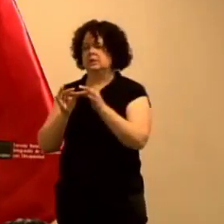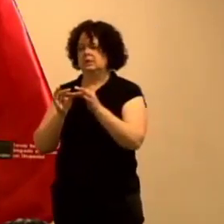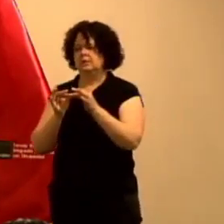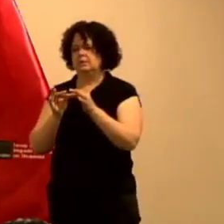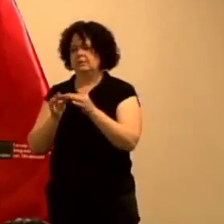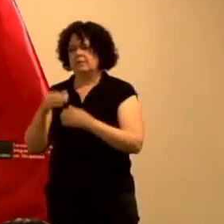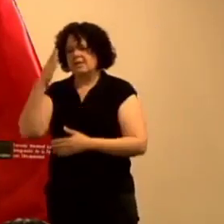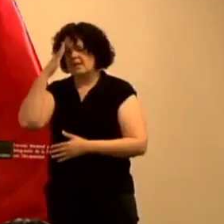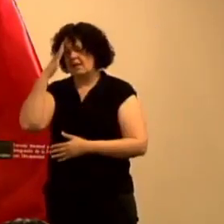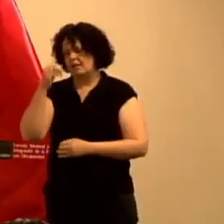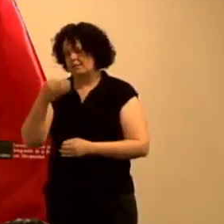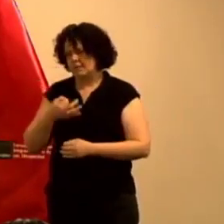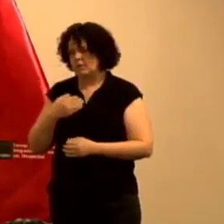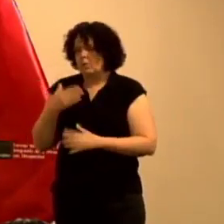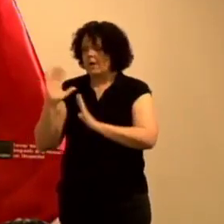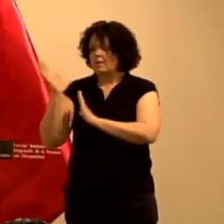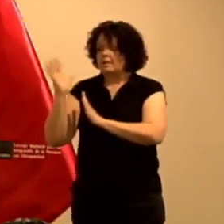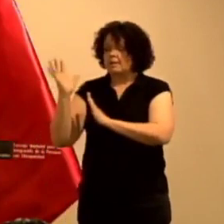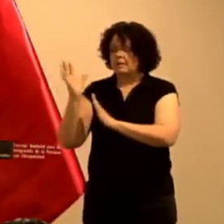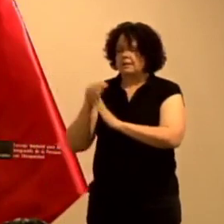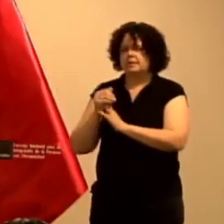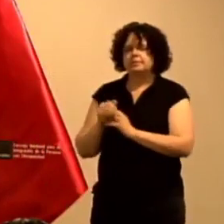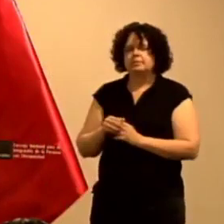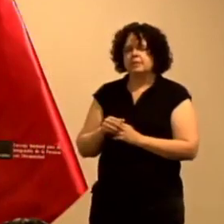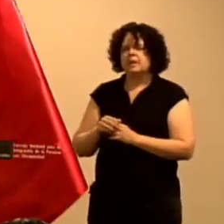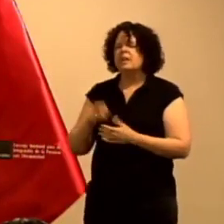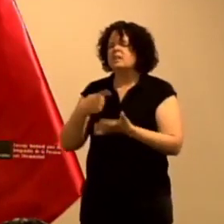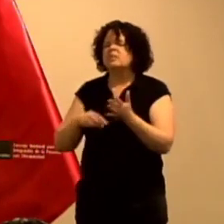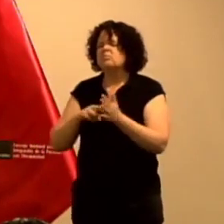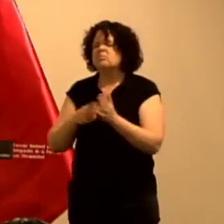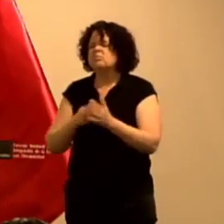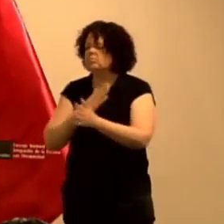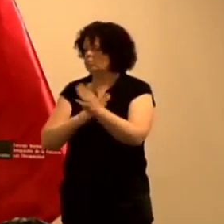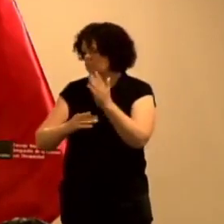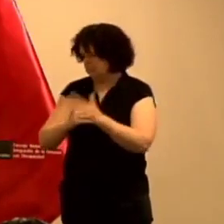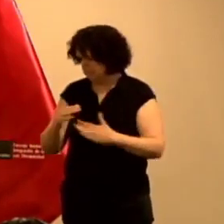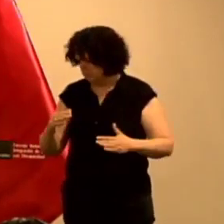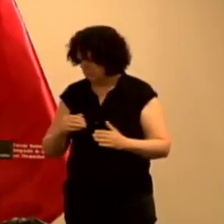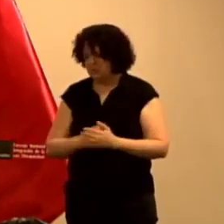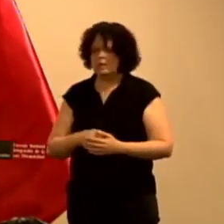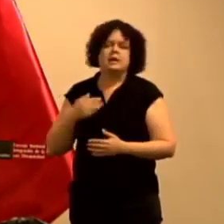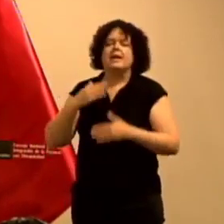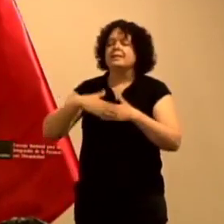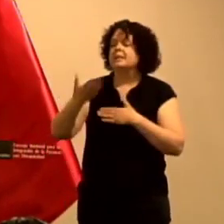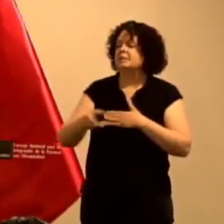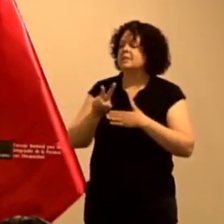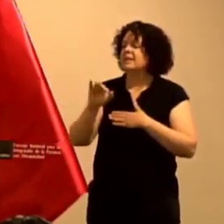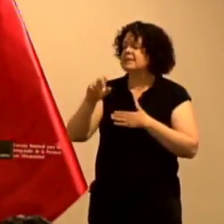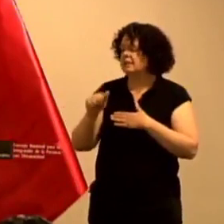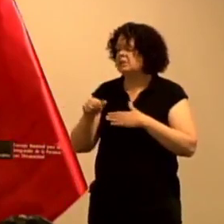Voy a exponer de manera general lo que es discapacidad. Imagino que Vicenzo entrará un poco más en el tema de